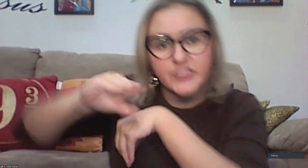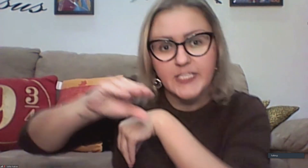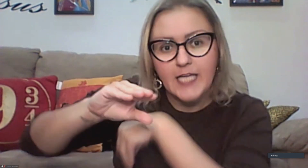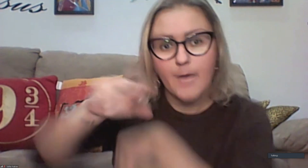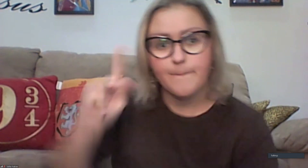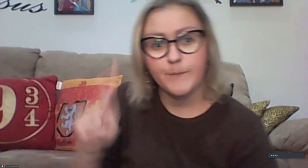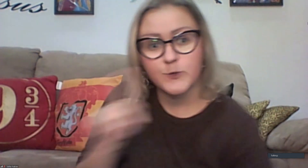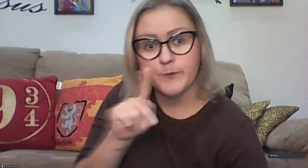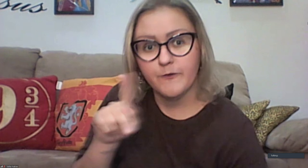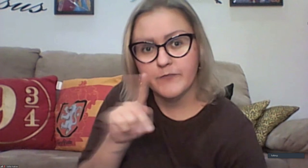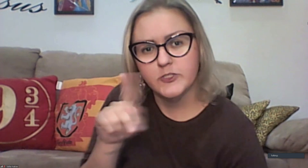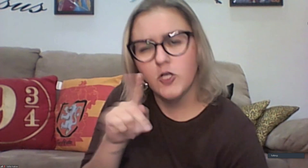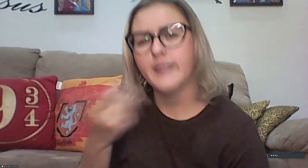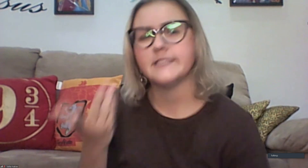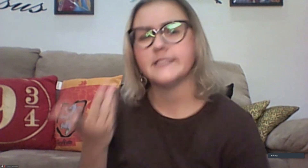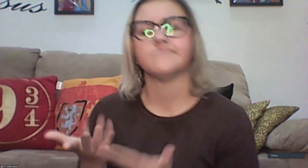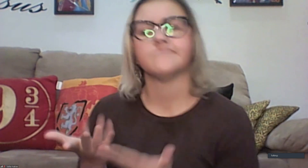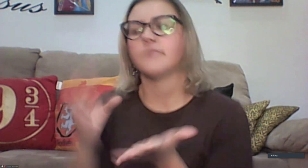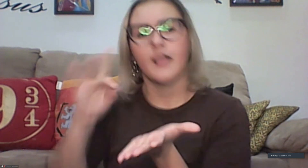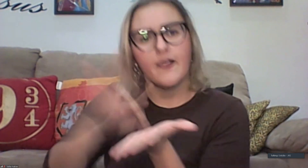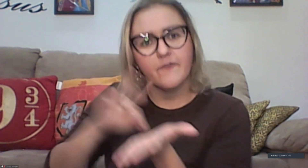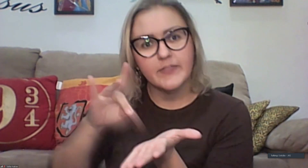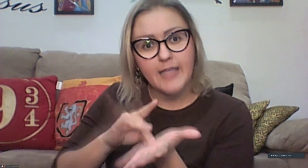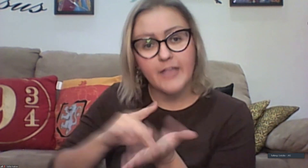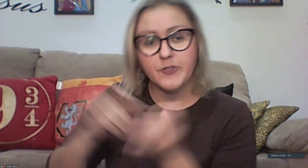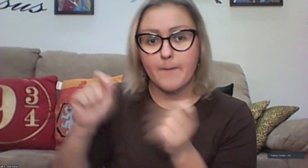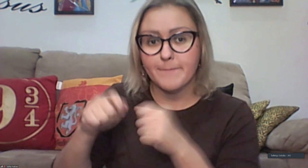E mais uma dica a vocês, professores.